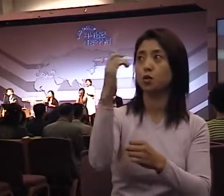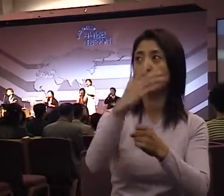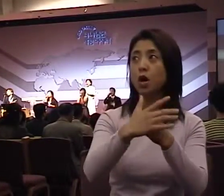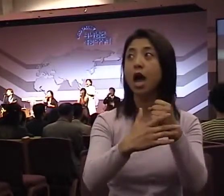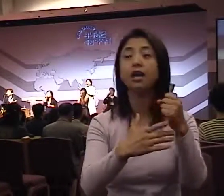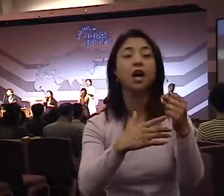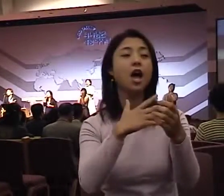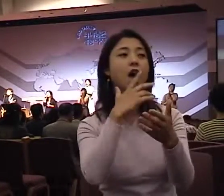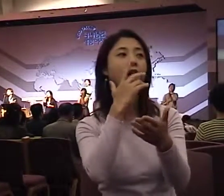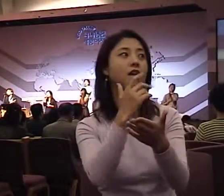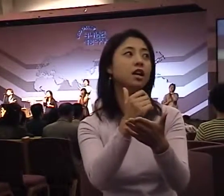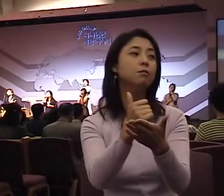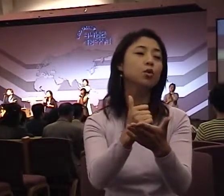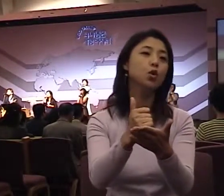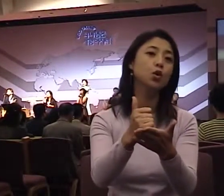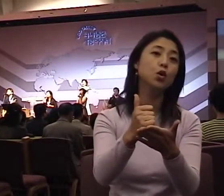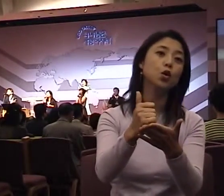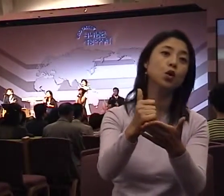나의 주